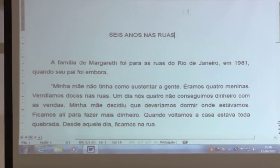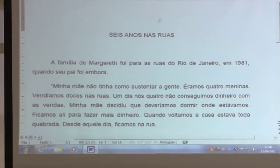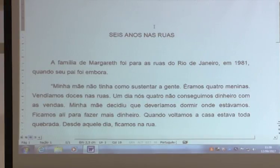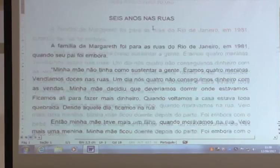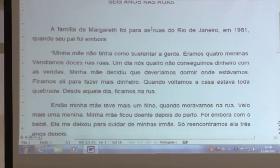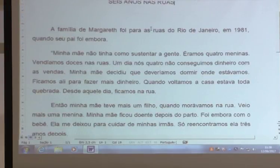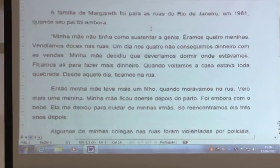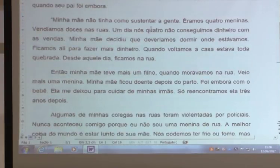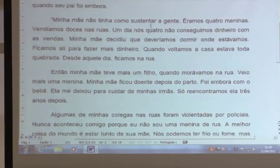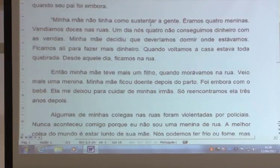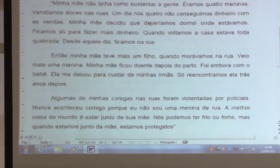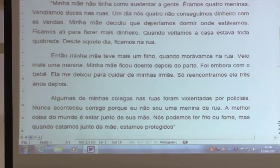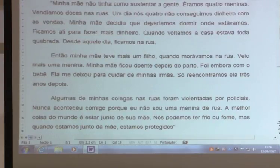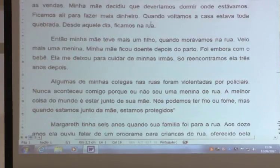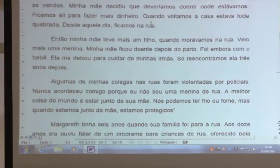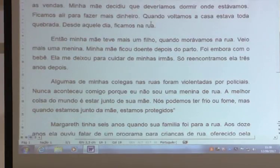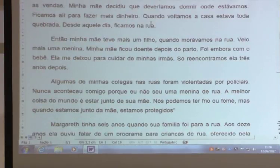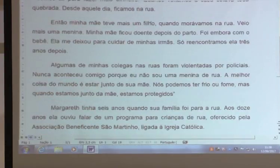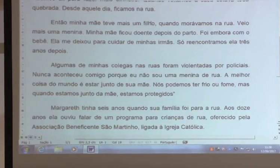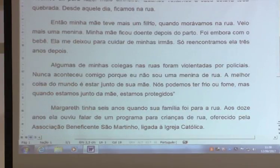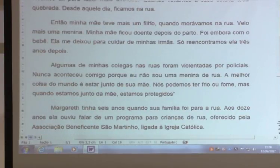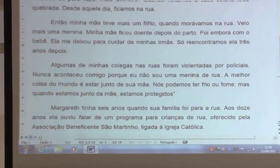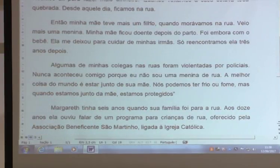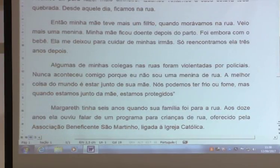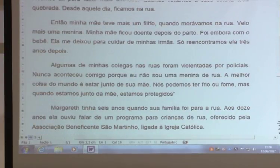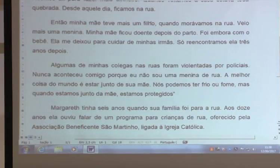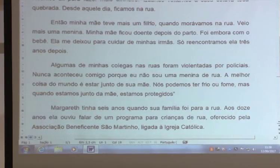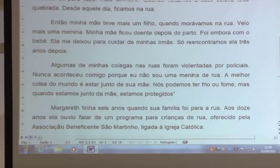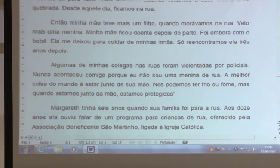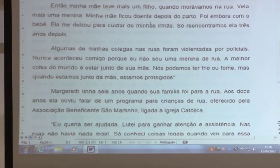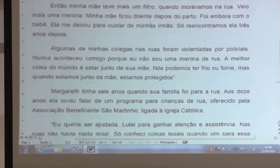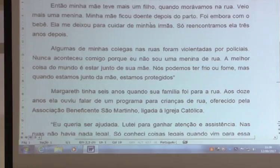bateria. Eu quero.